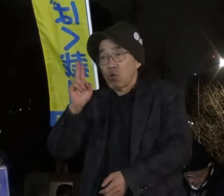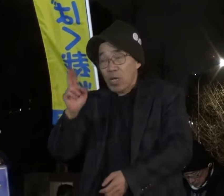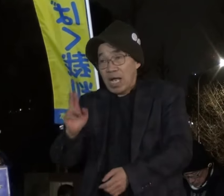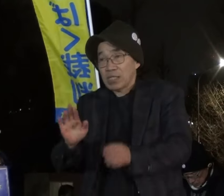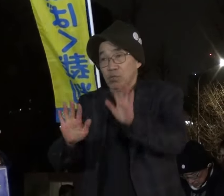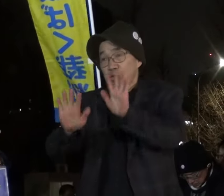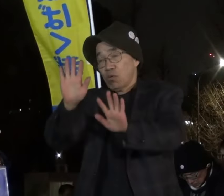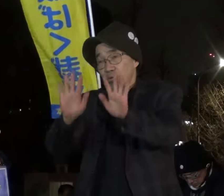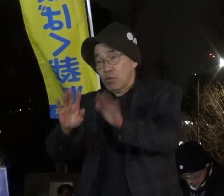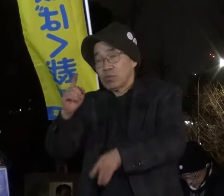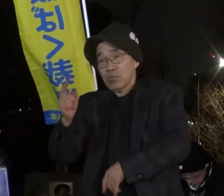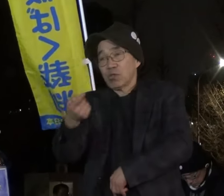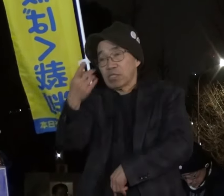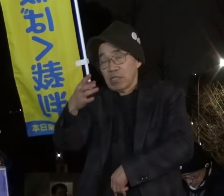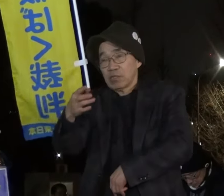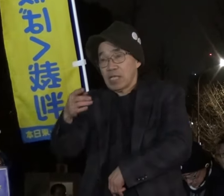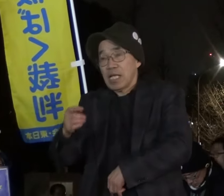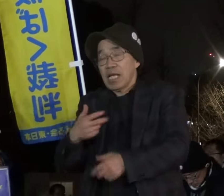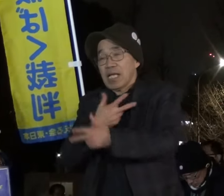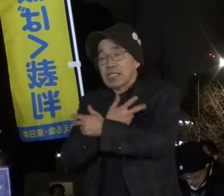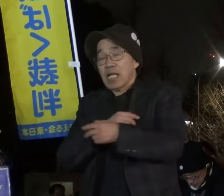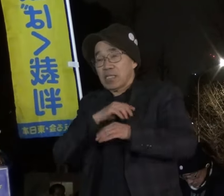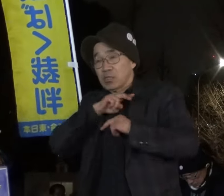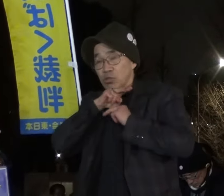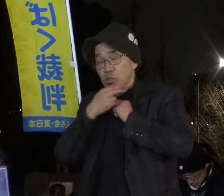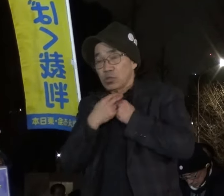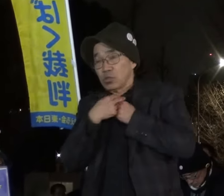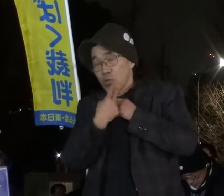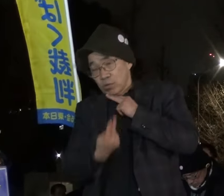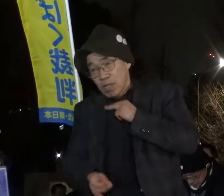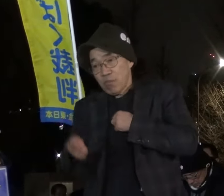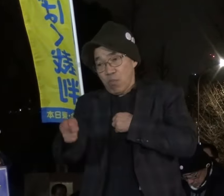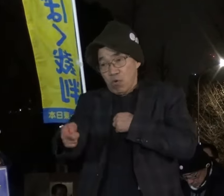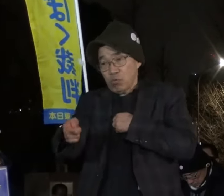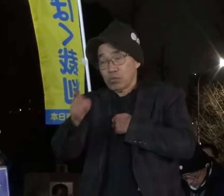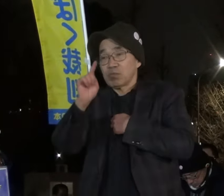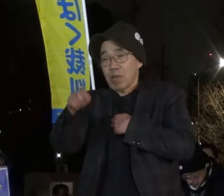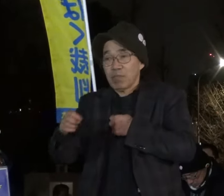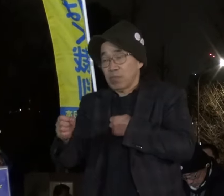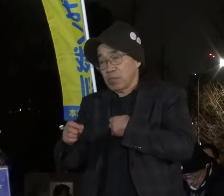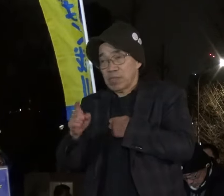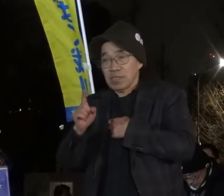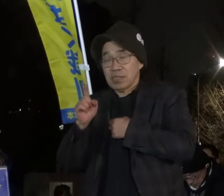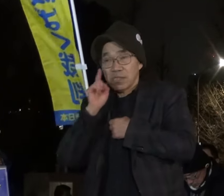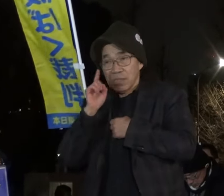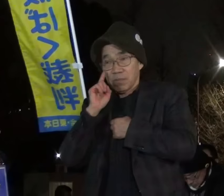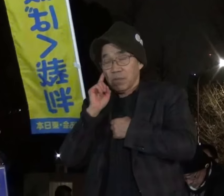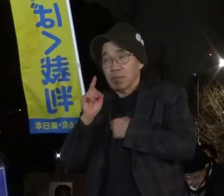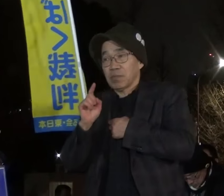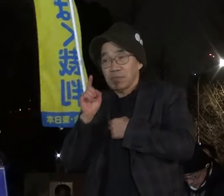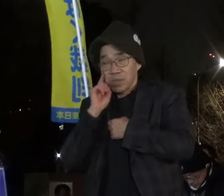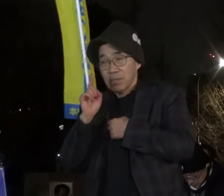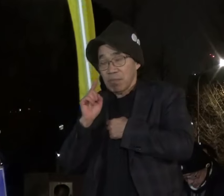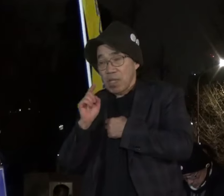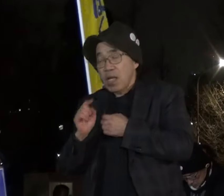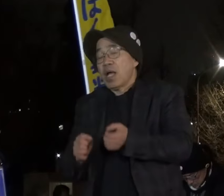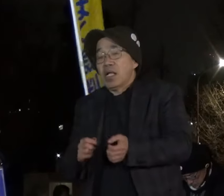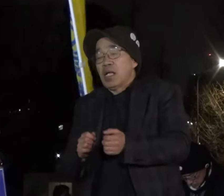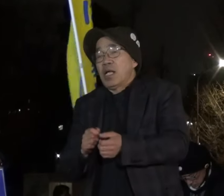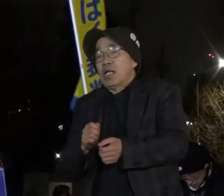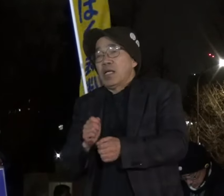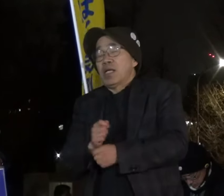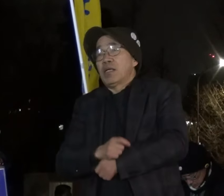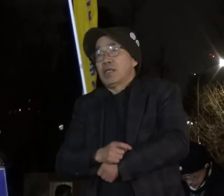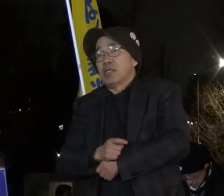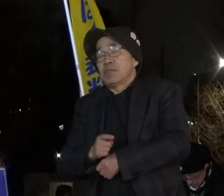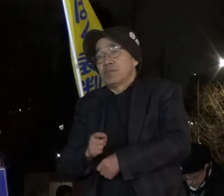北朝鮮とかもああいうことやってますしやっぱそういう時代遅れなこうことっていうのをもっともっとこう10年20年の